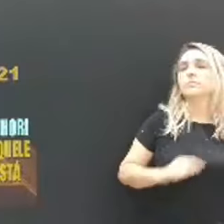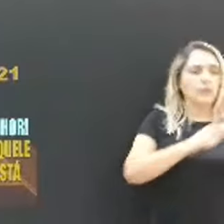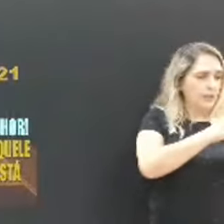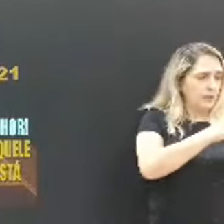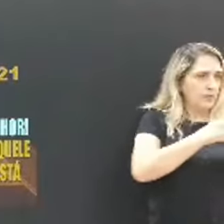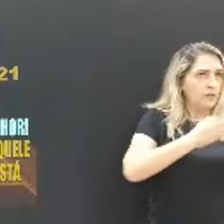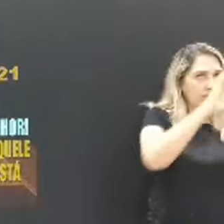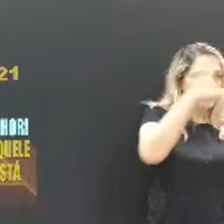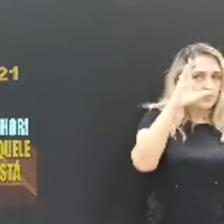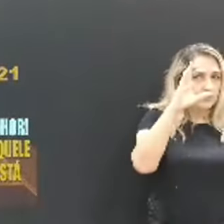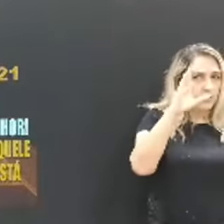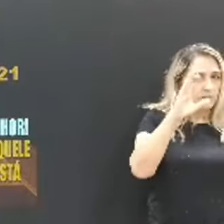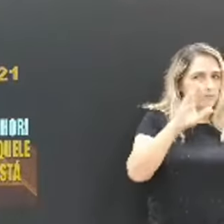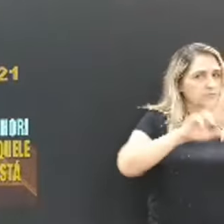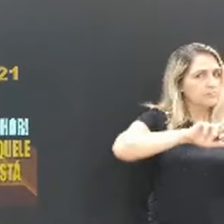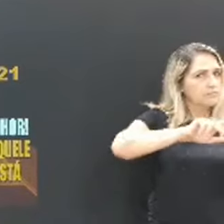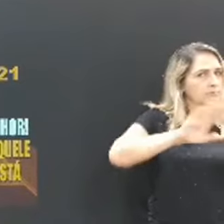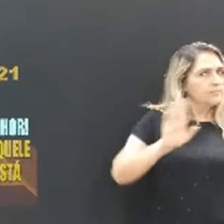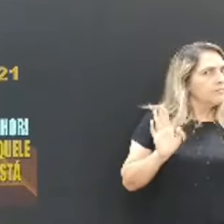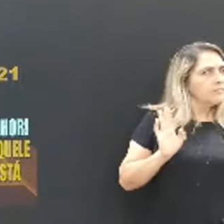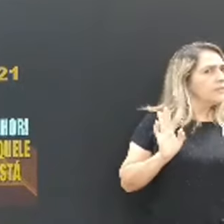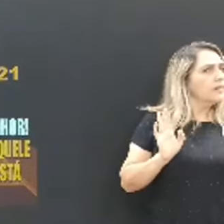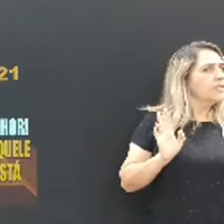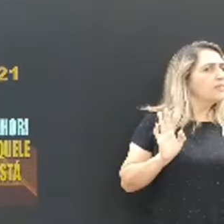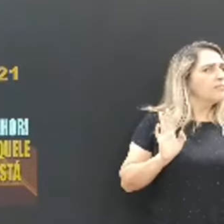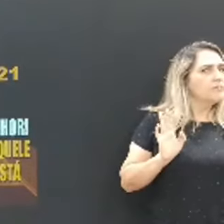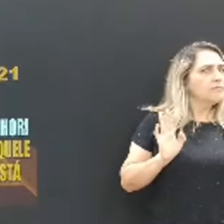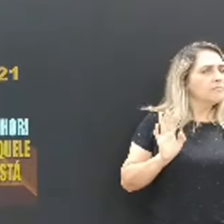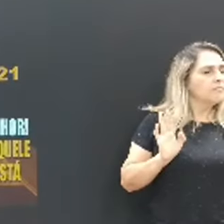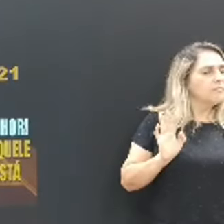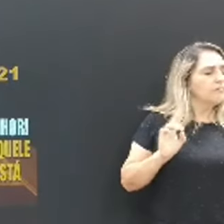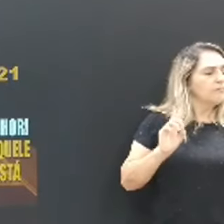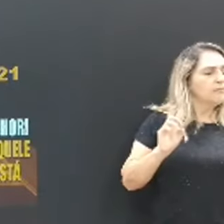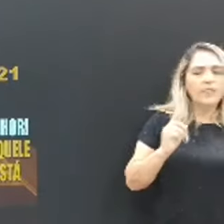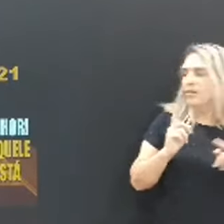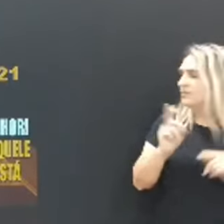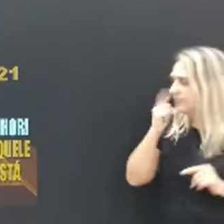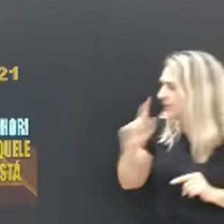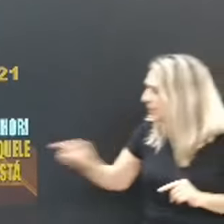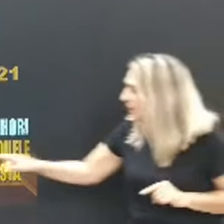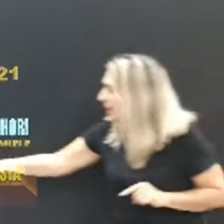né, ela está lá, Senhor, Senhor, em teu nome nós estamos orando, né?